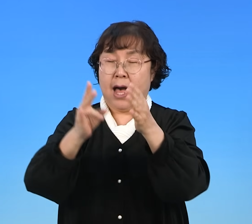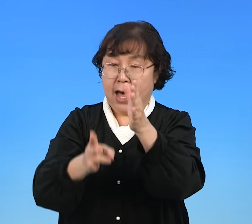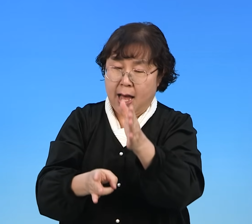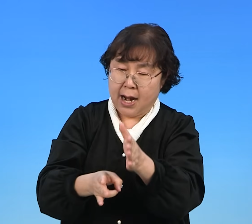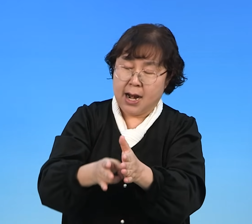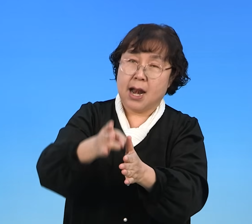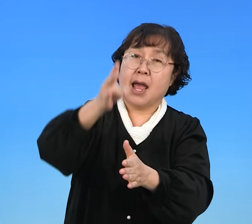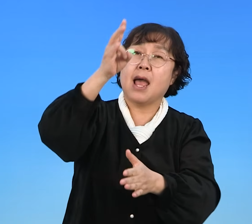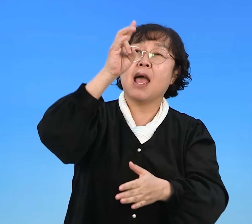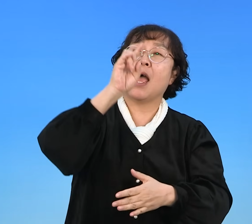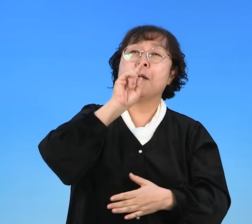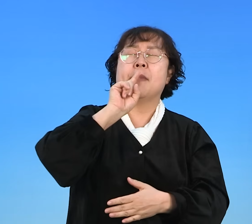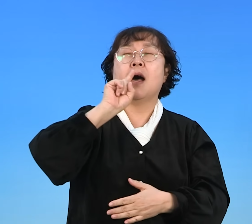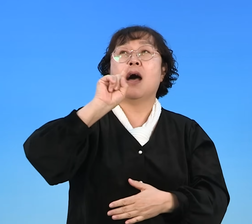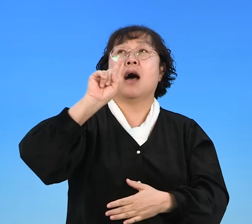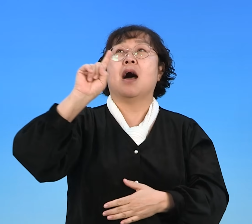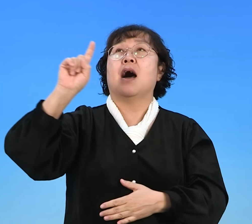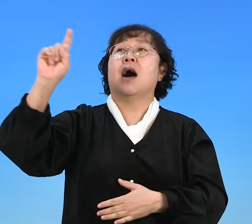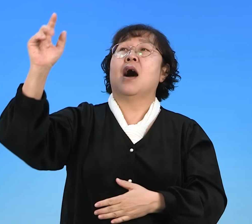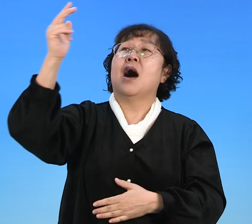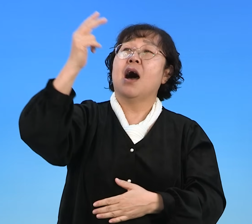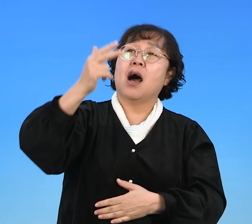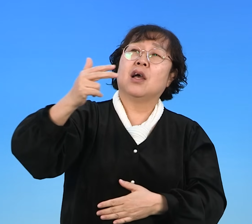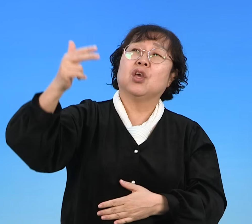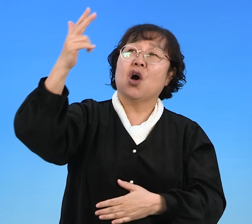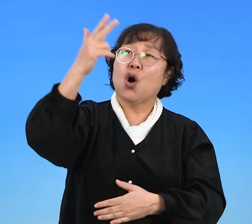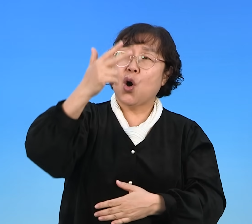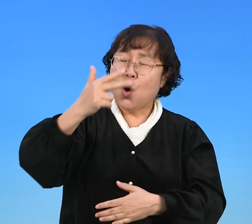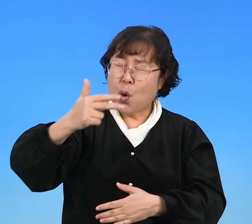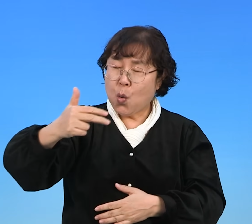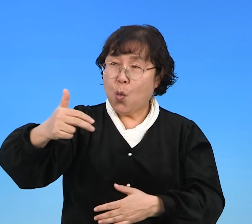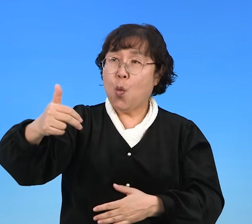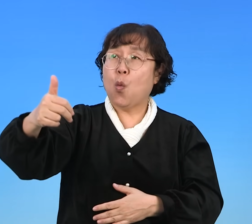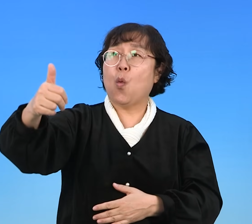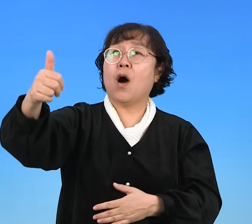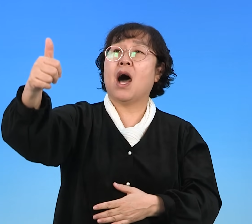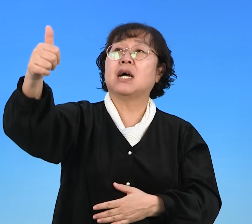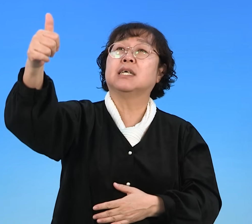예루살렘아 여호와를 찬송할지어다.